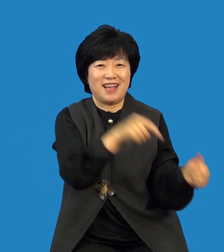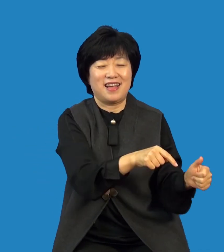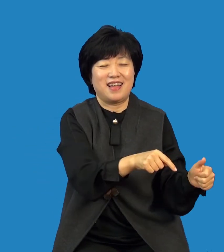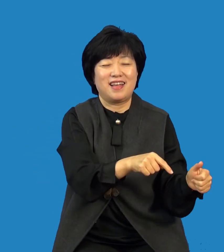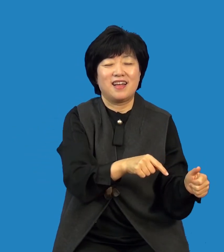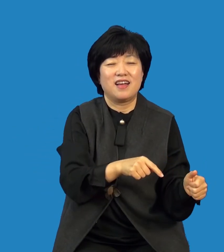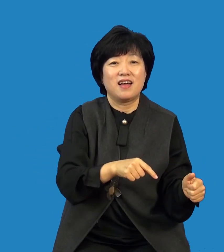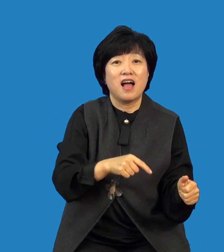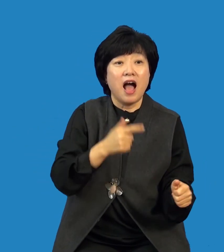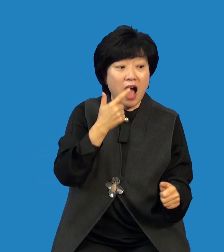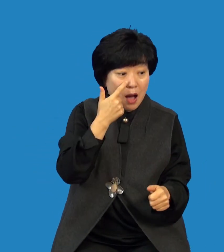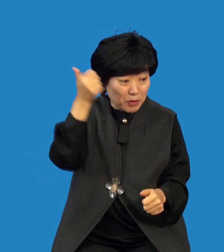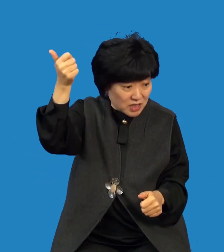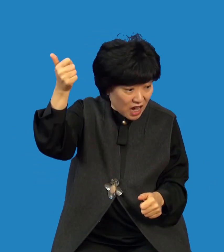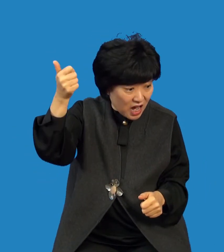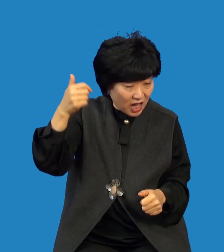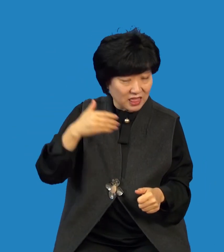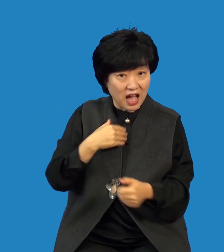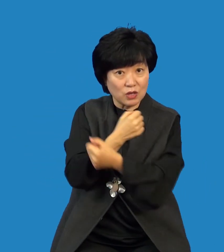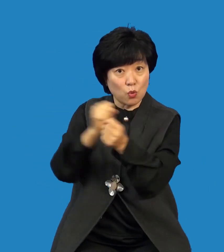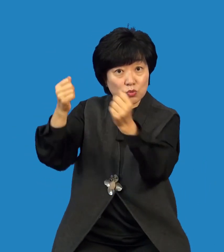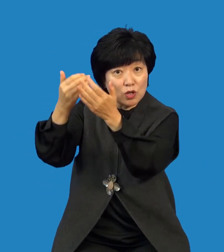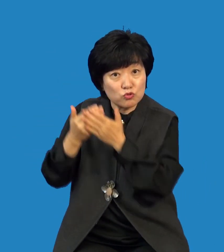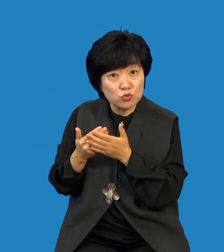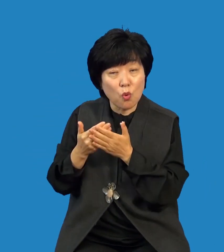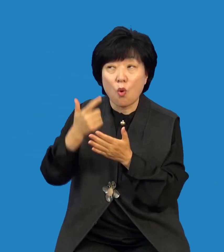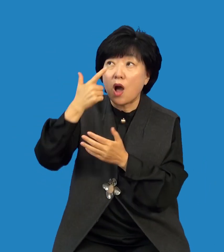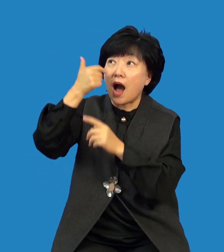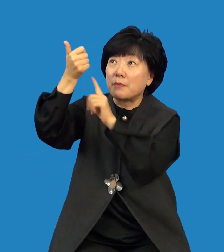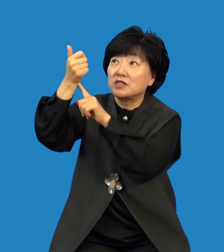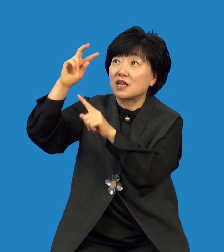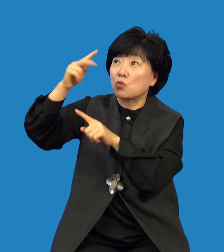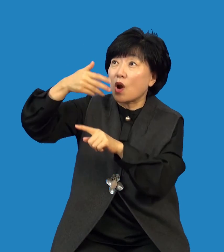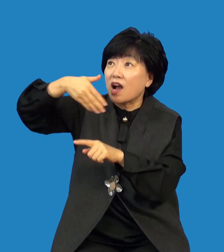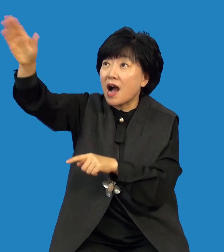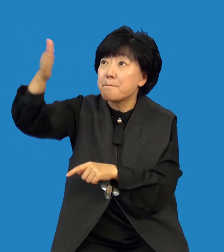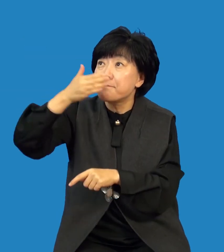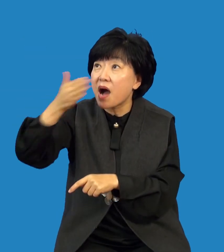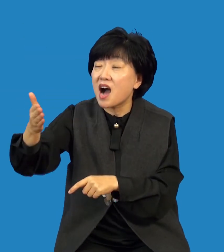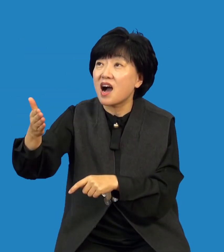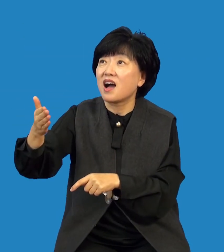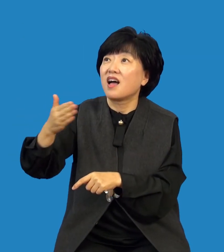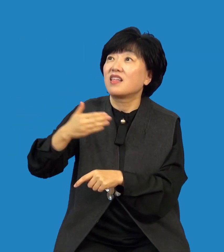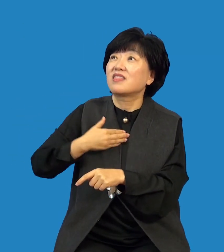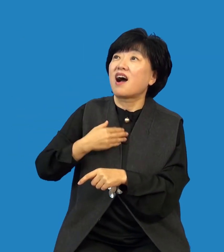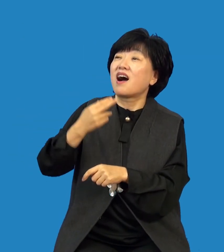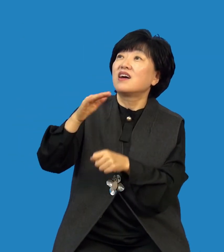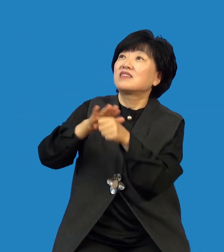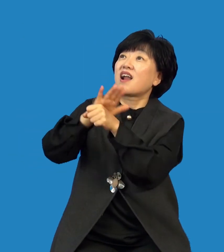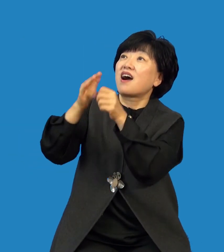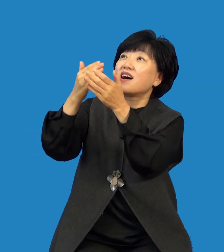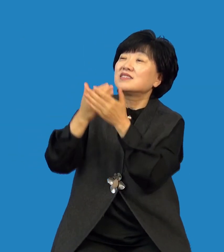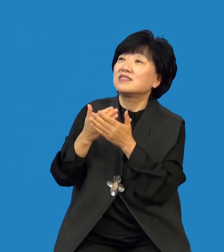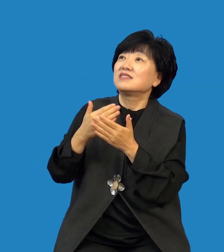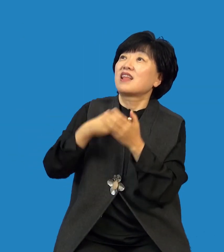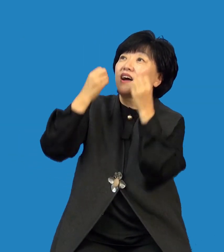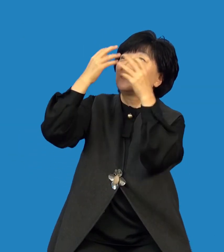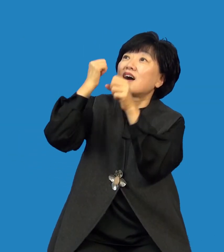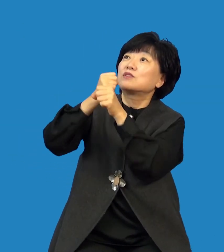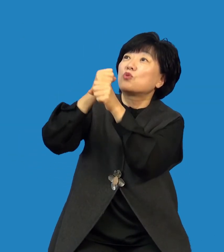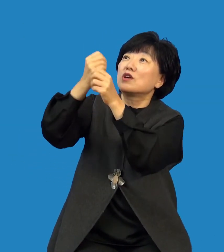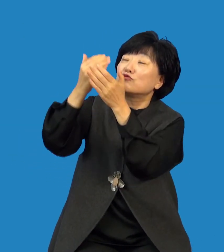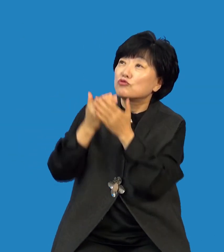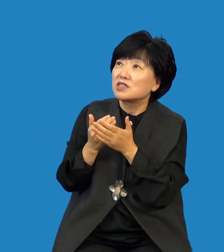나를 용서하시고 집으로 다시 돌아오라고 하는구나. 나에게는 하나님이 계시구나. 나를 창조하신 분이 계시구나. 내 인생을 지키고 계신